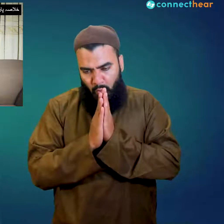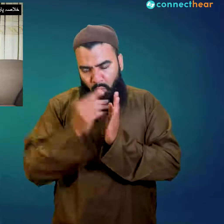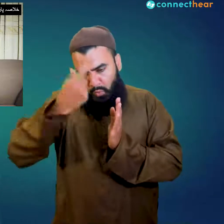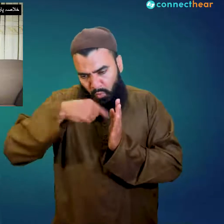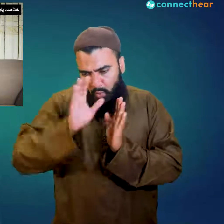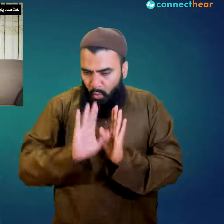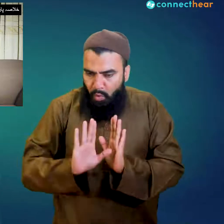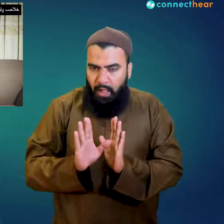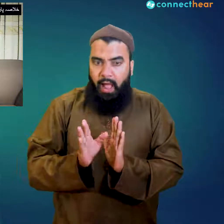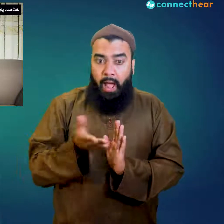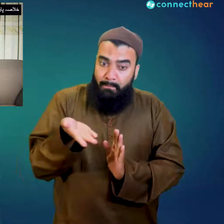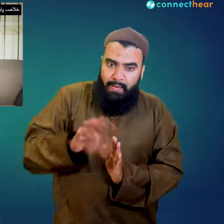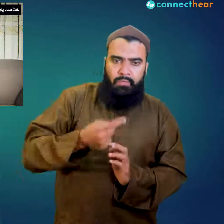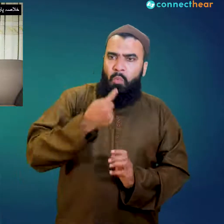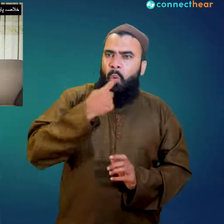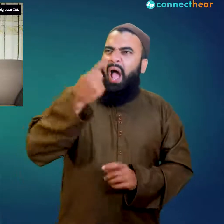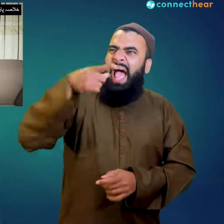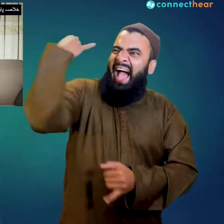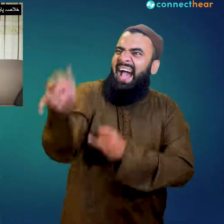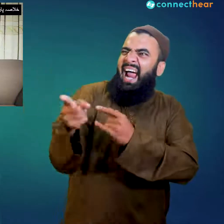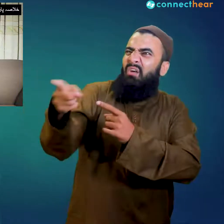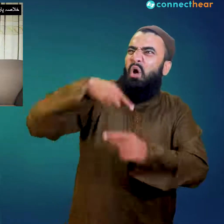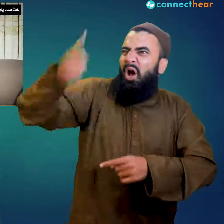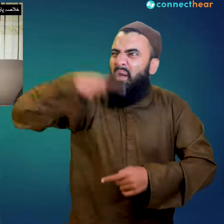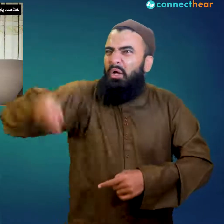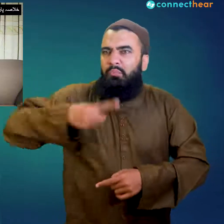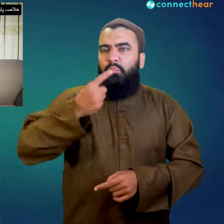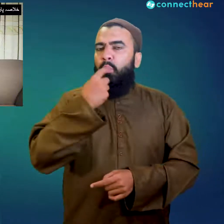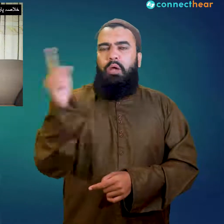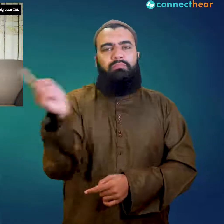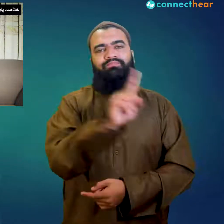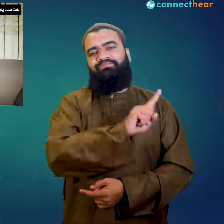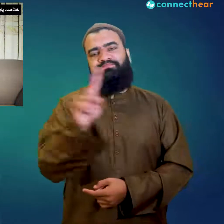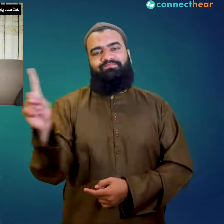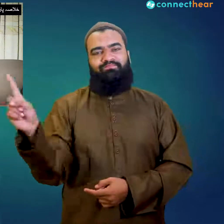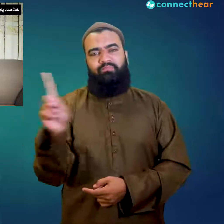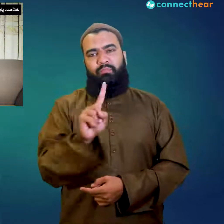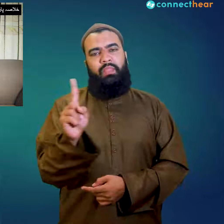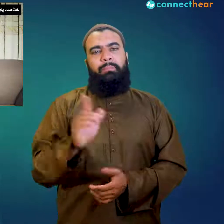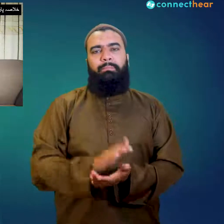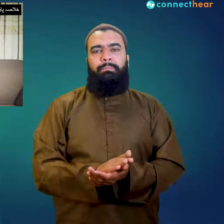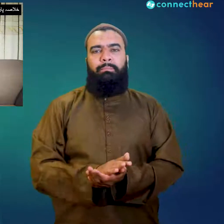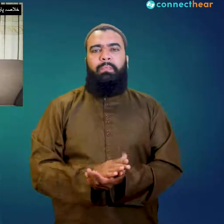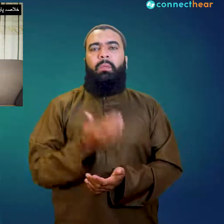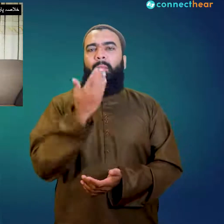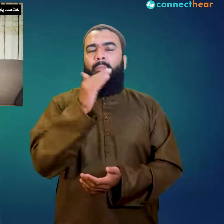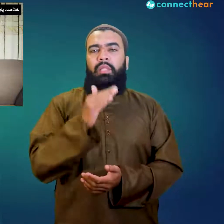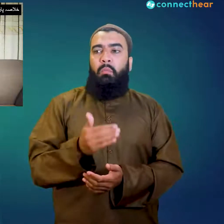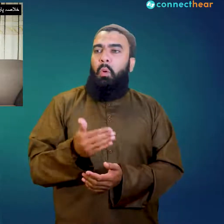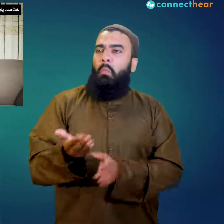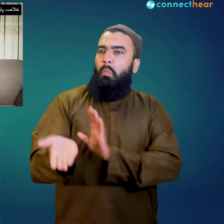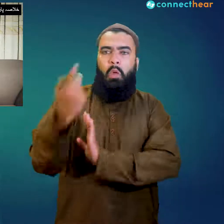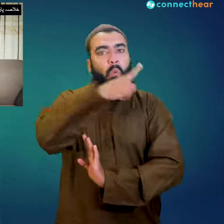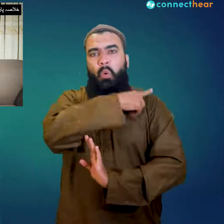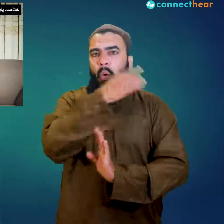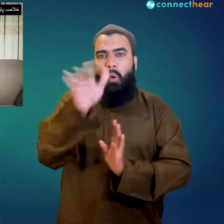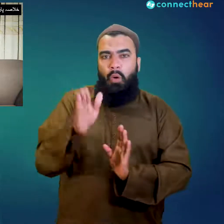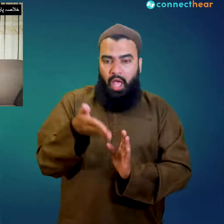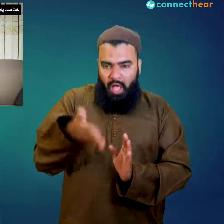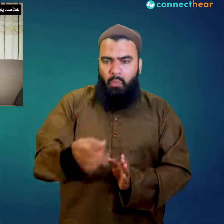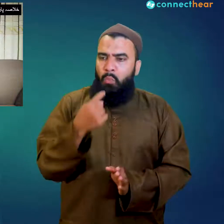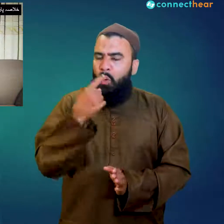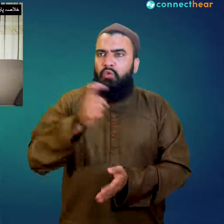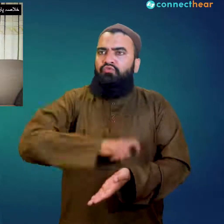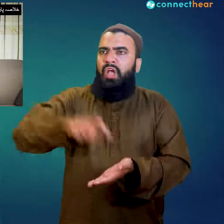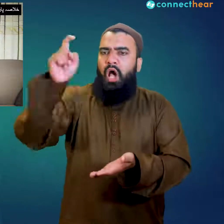چاہیے، لیکن توبہ سے دنیاوی سزا وہ مؤخر نہیں کی جا سکتی، اس کو ختم نہیں کیا جا سکتا، تو